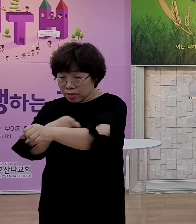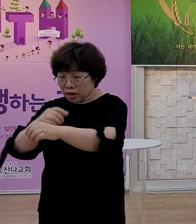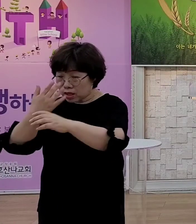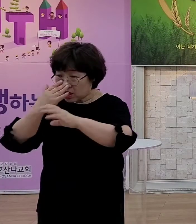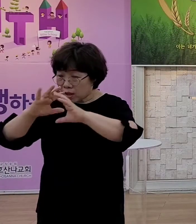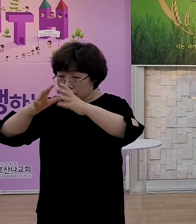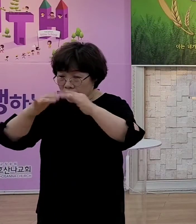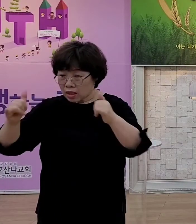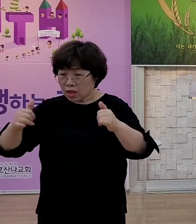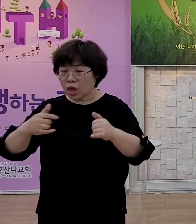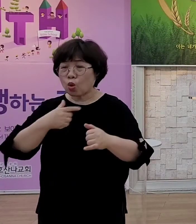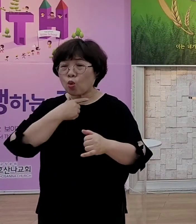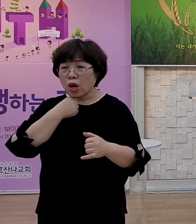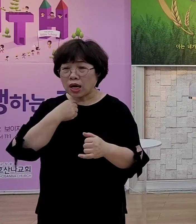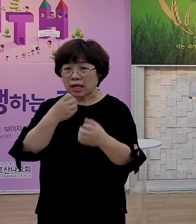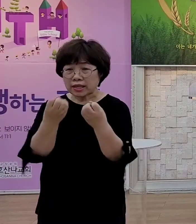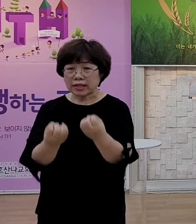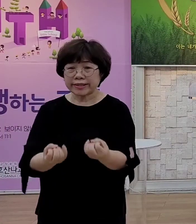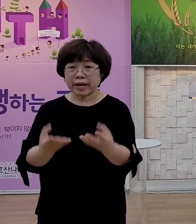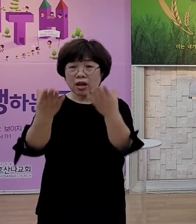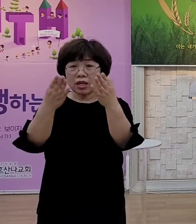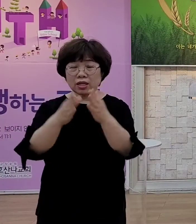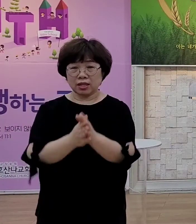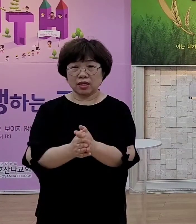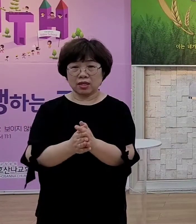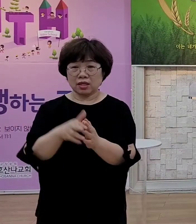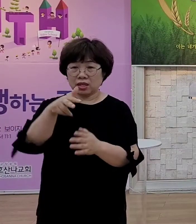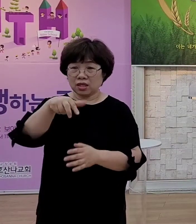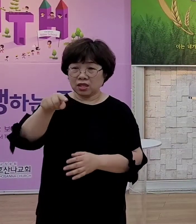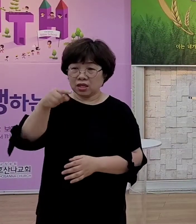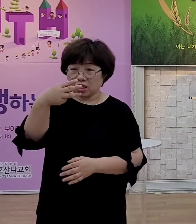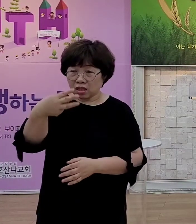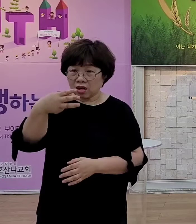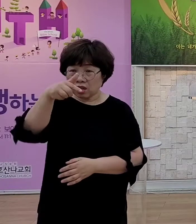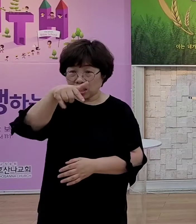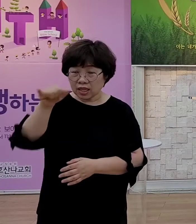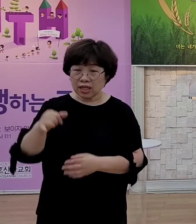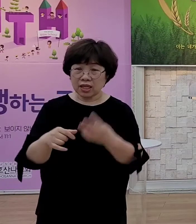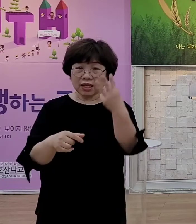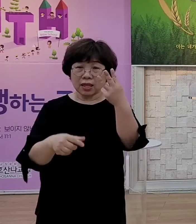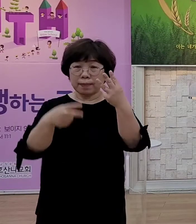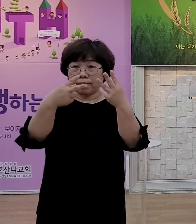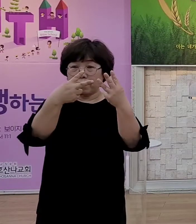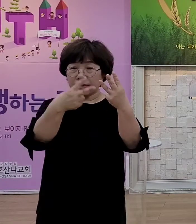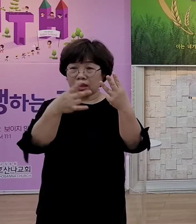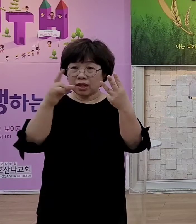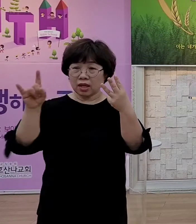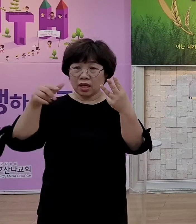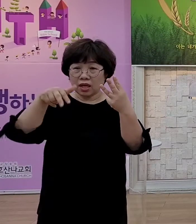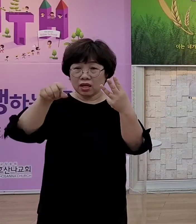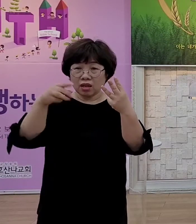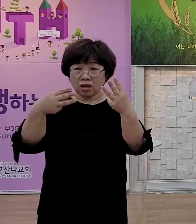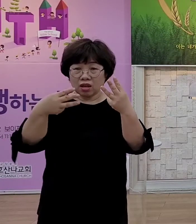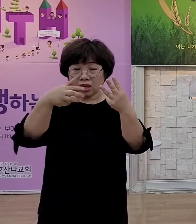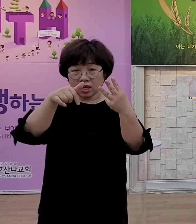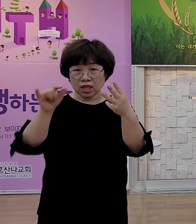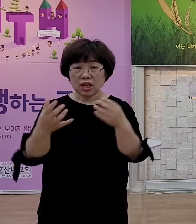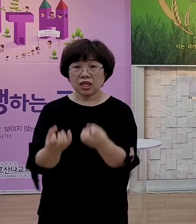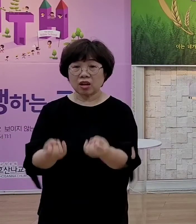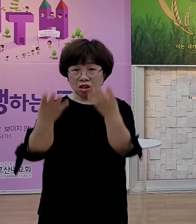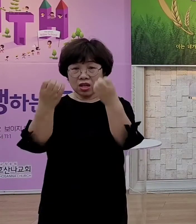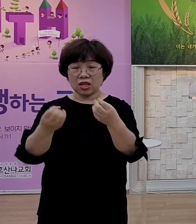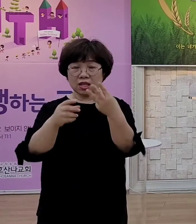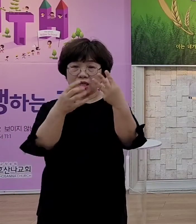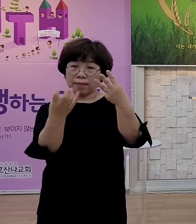있는 이 절기에 대해서 명령하고 있습니다. 특별히 3대 절기를 지켜라, 이렇게 명령을